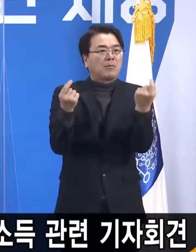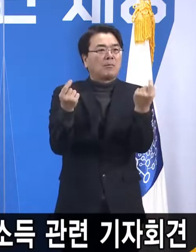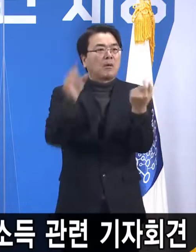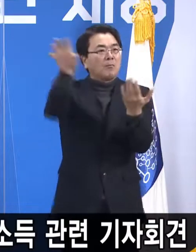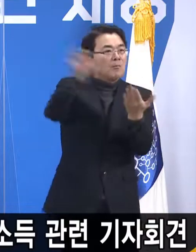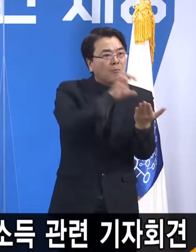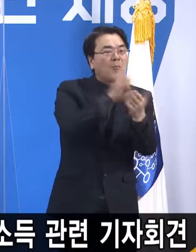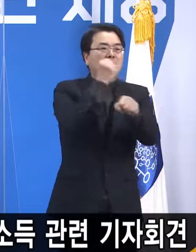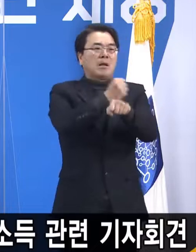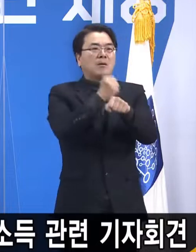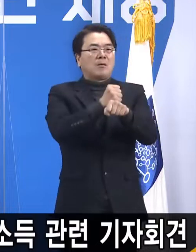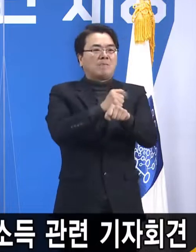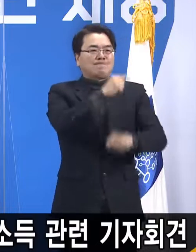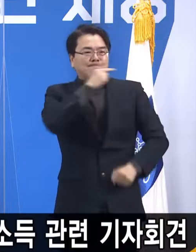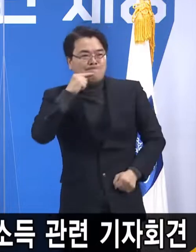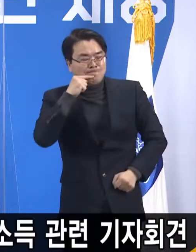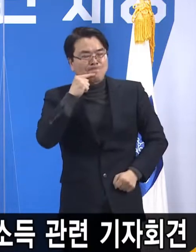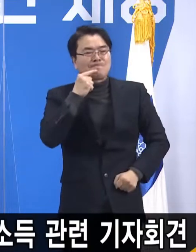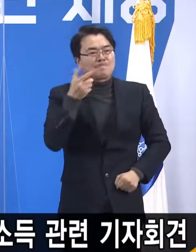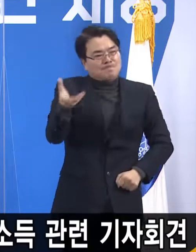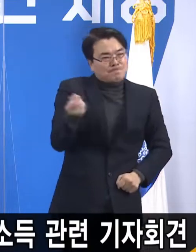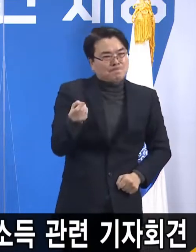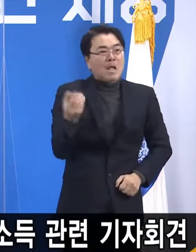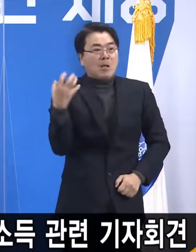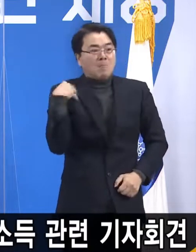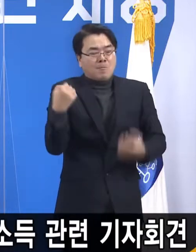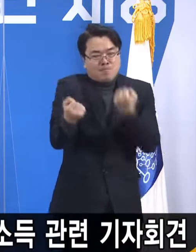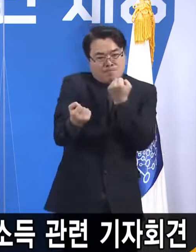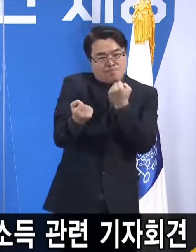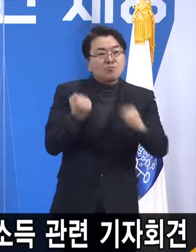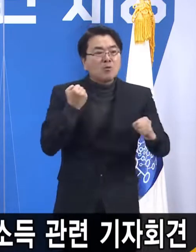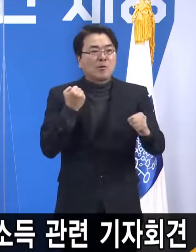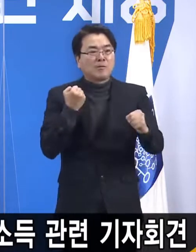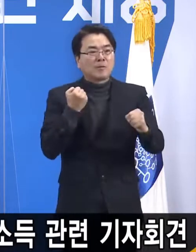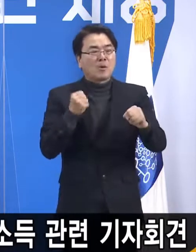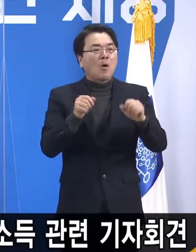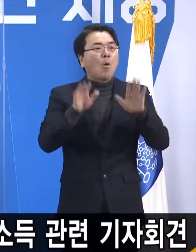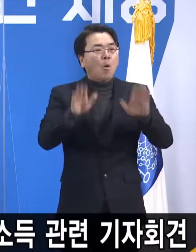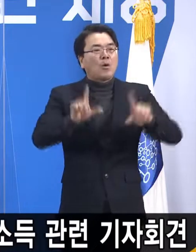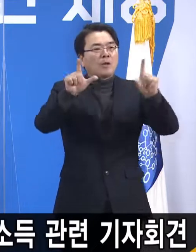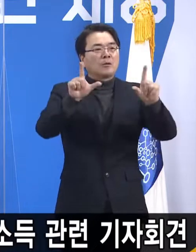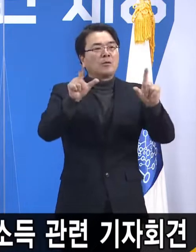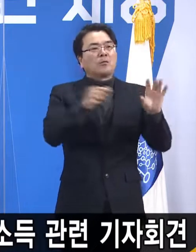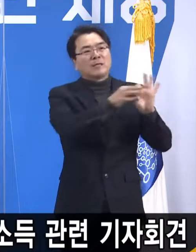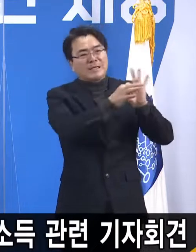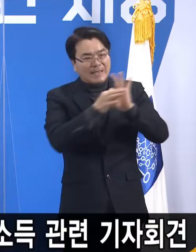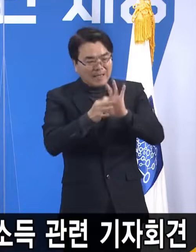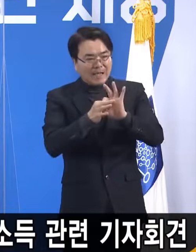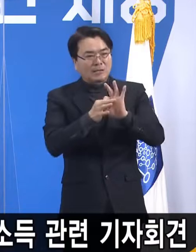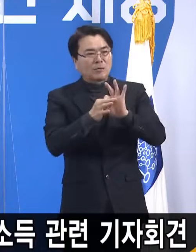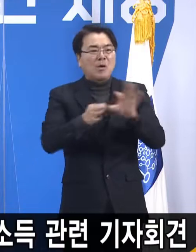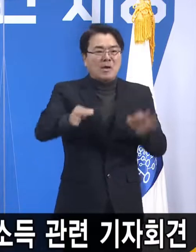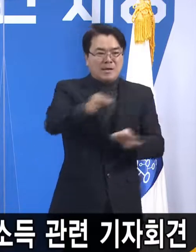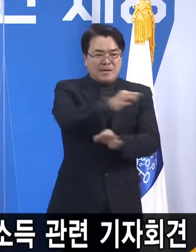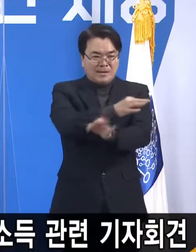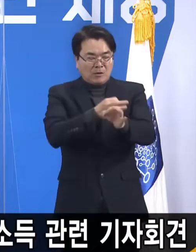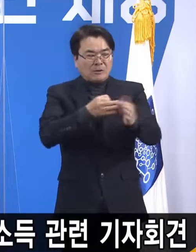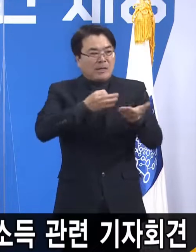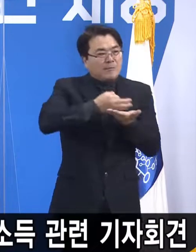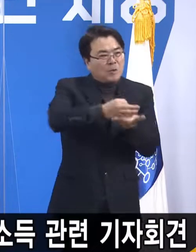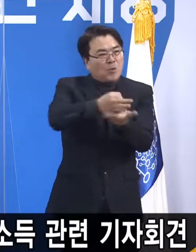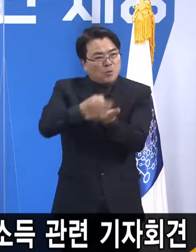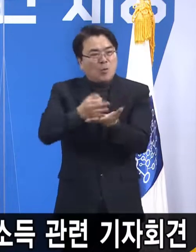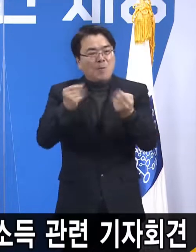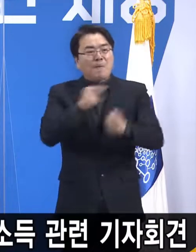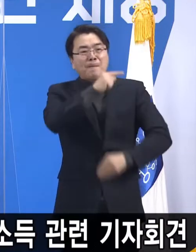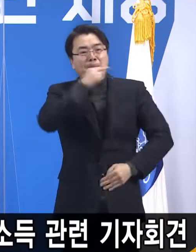재정 적자와 또 국채 비율 이런 것에도 불구하고 올해도 계속 확장 재정 정책을 즉